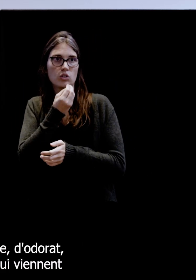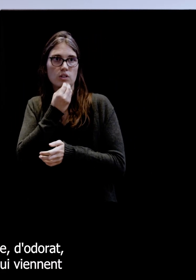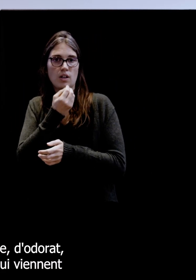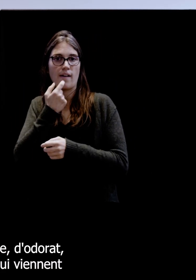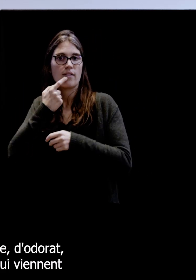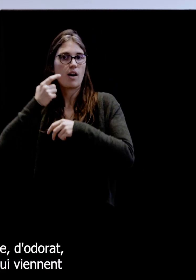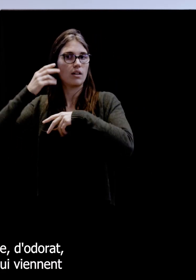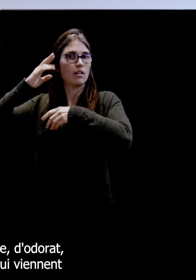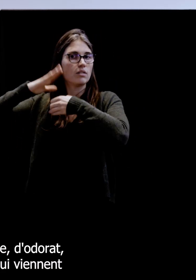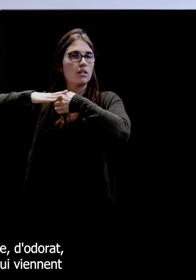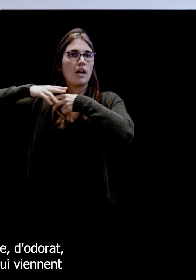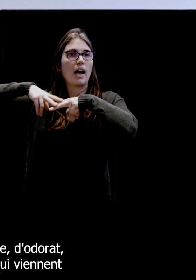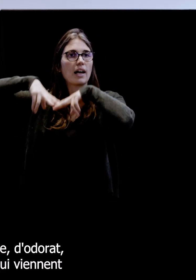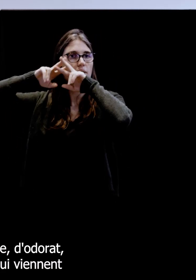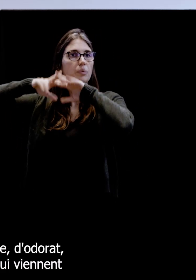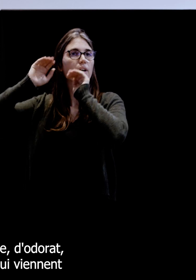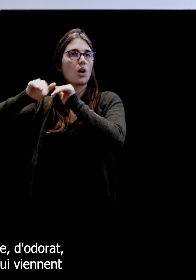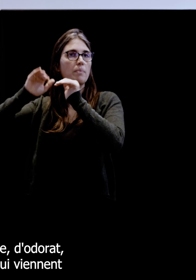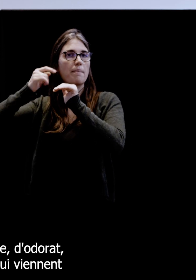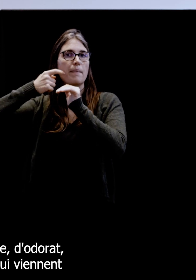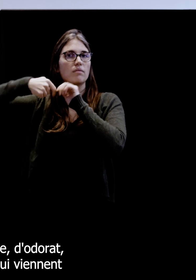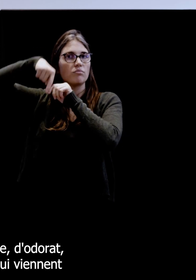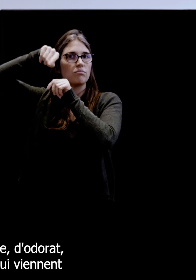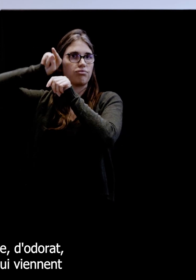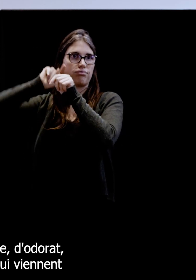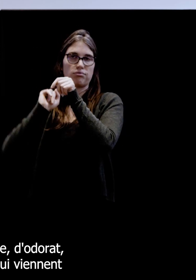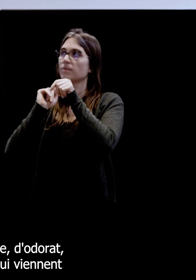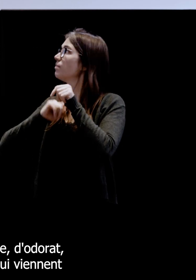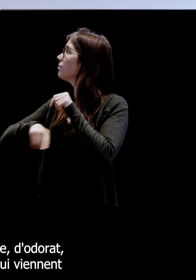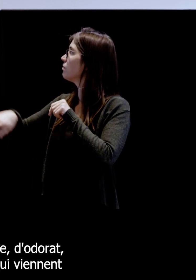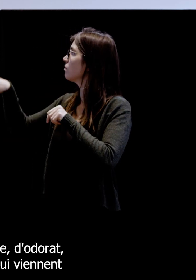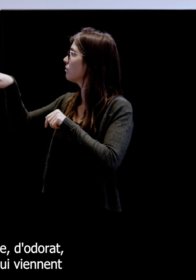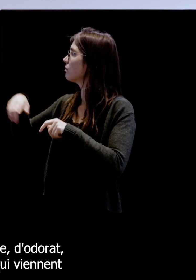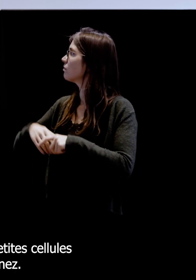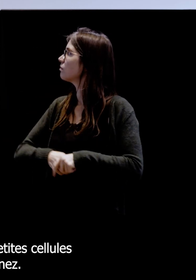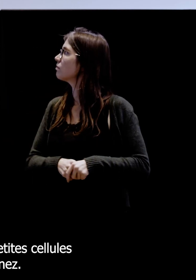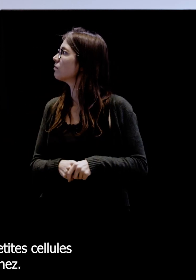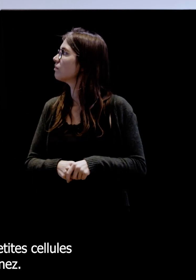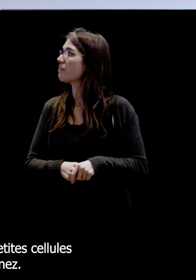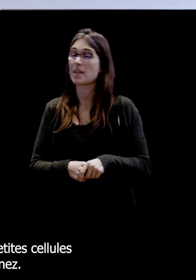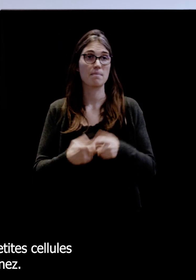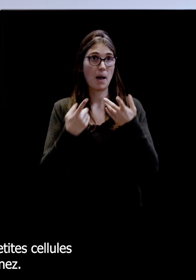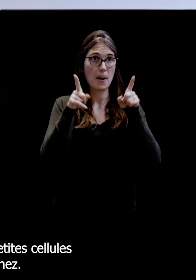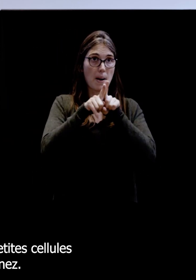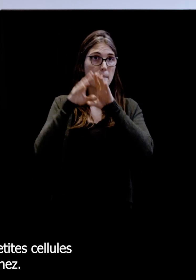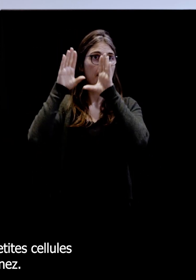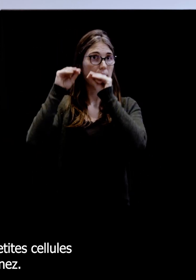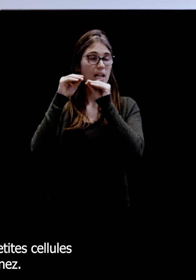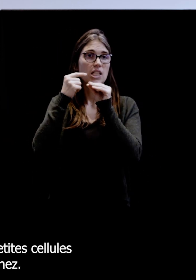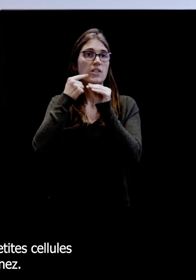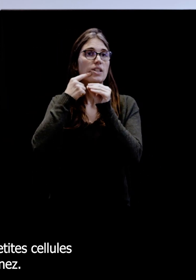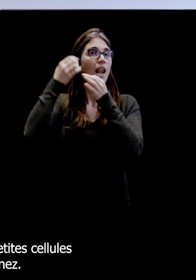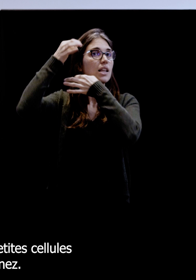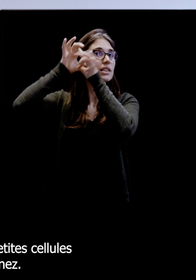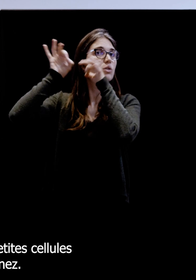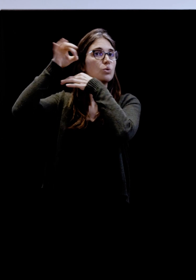elle fait caisse de résonance, d'odorat, d'odorant, de fragrance, qui viennent au même endroit, sur des petites cellules